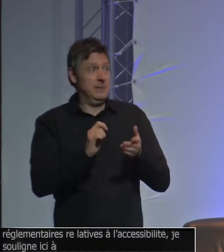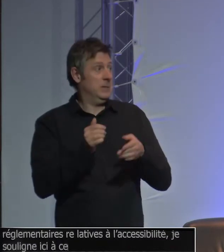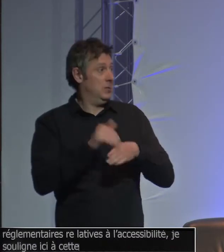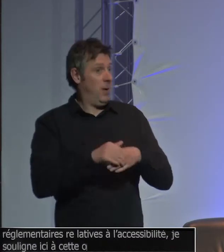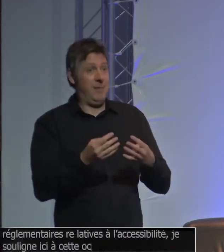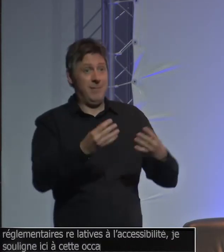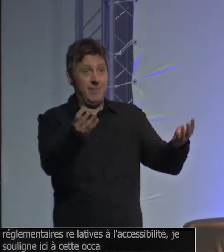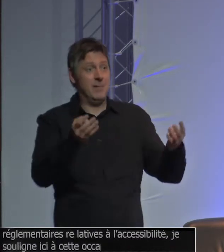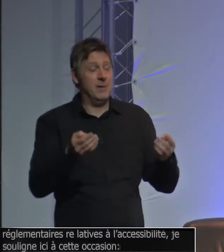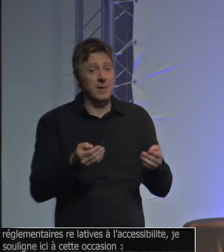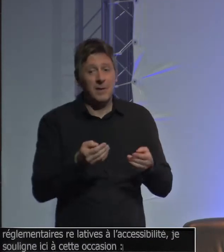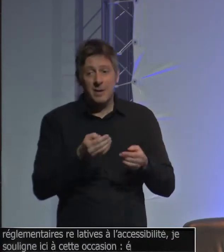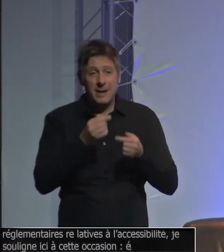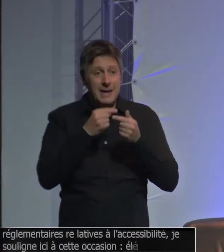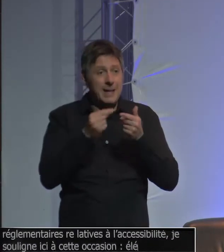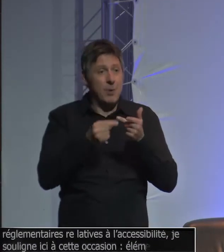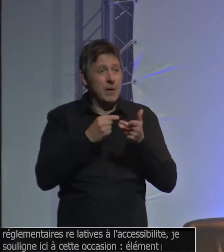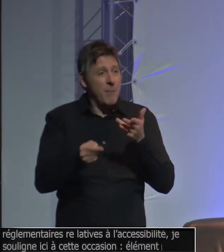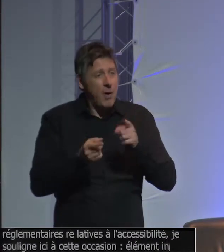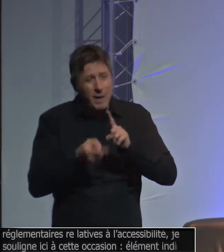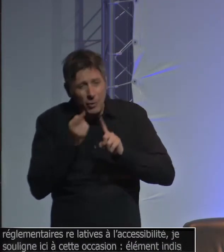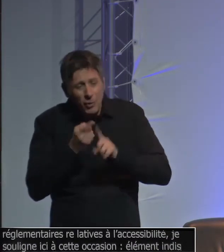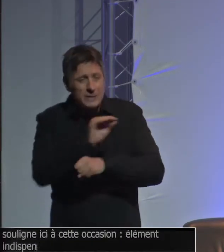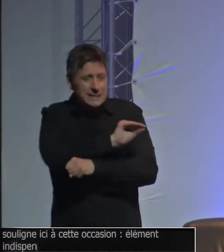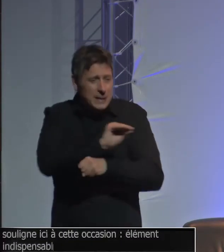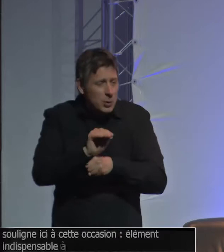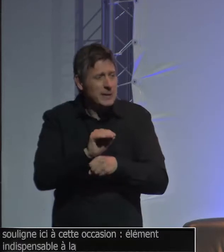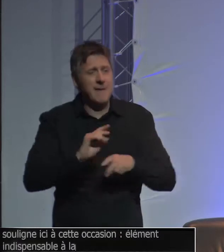élément indispensable à la sécurité